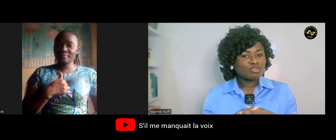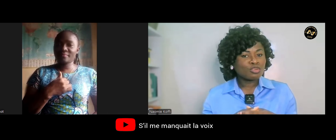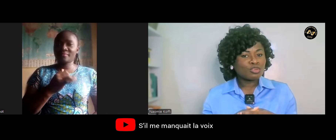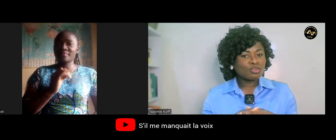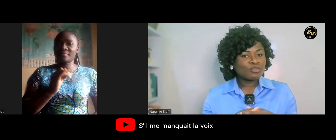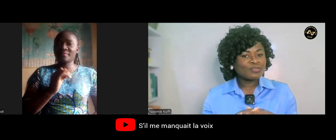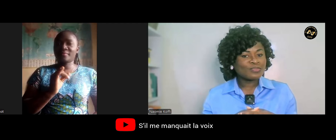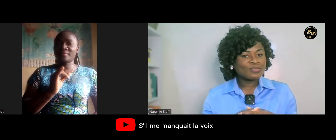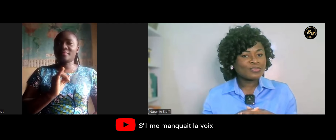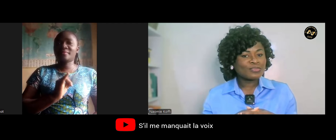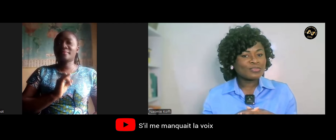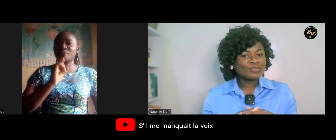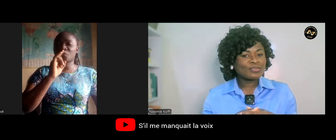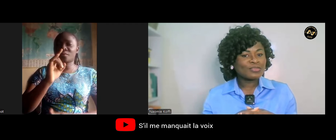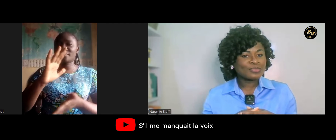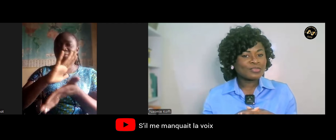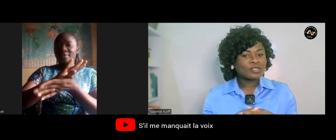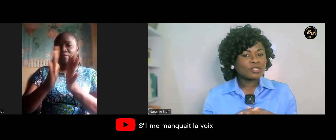Je,